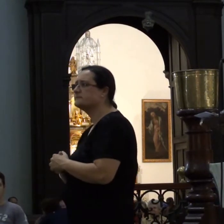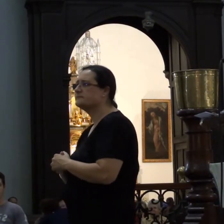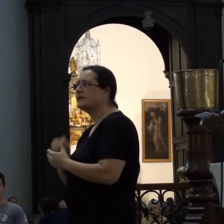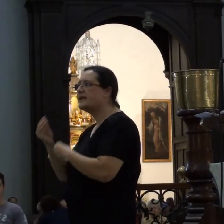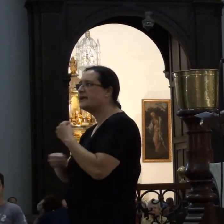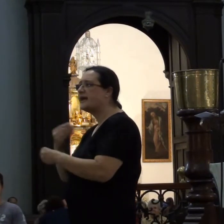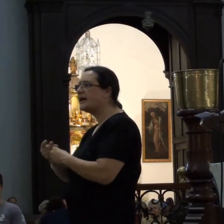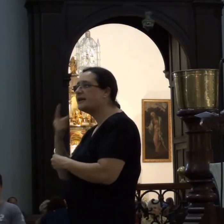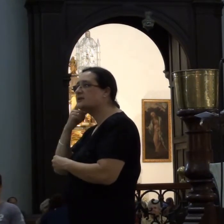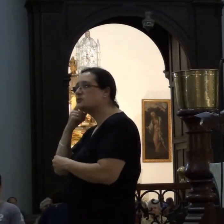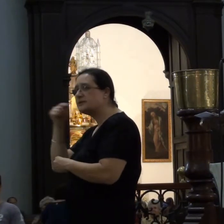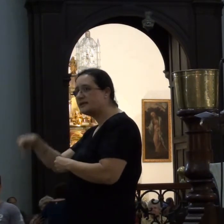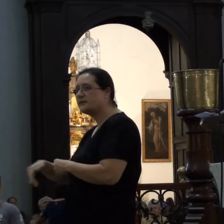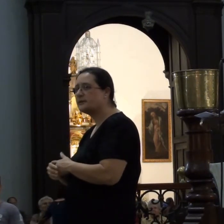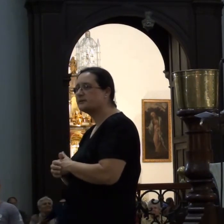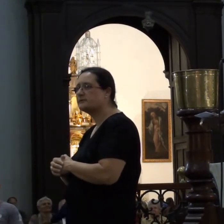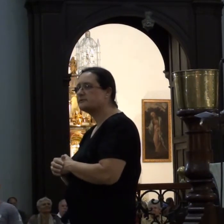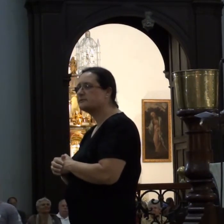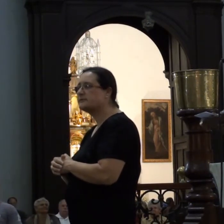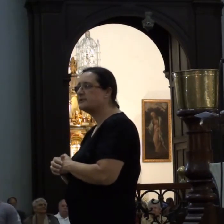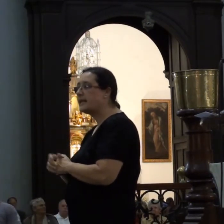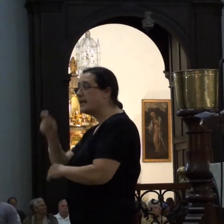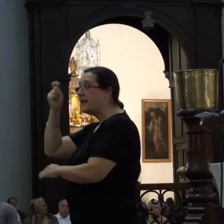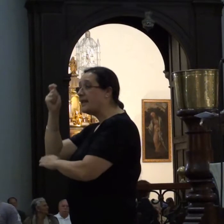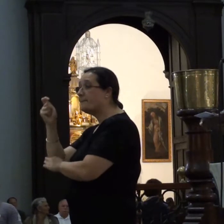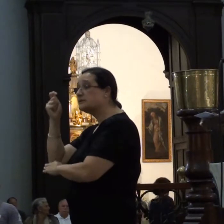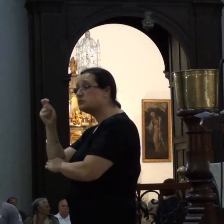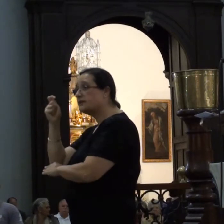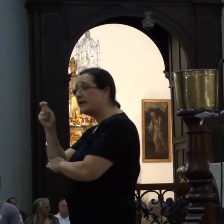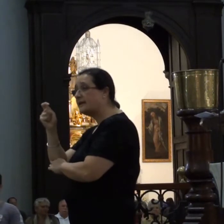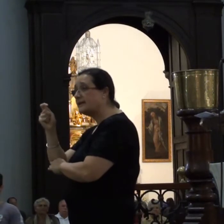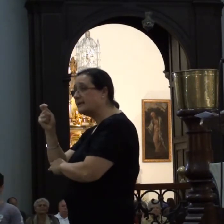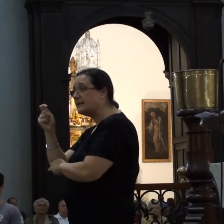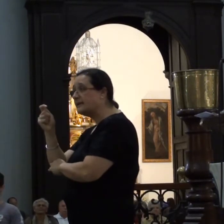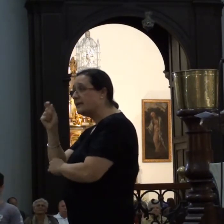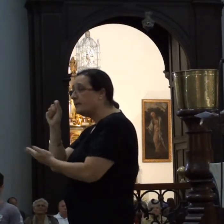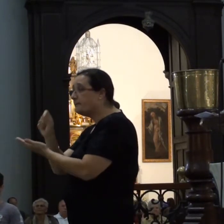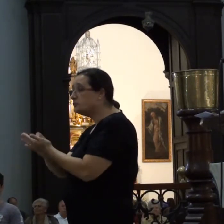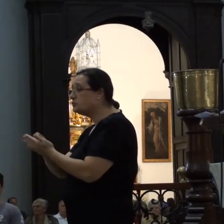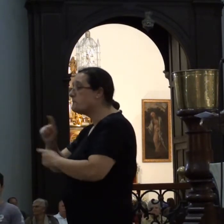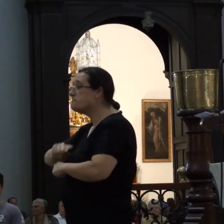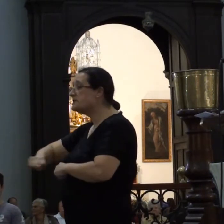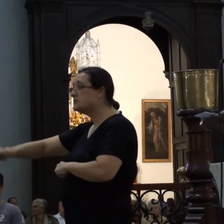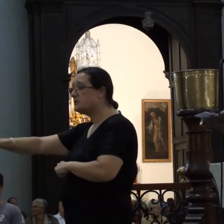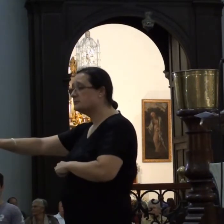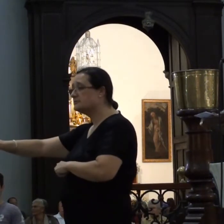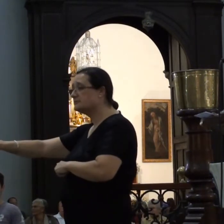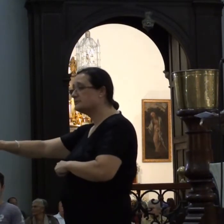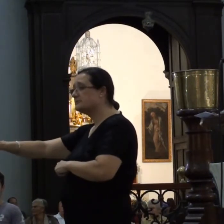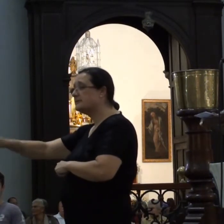las hagamos resonar en este momento la pastoral En clave emisión pretende